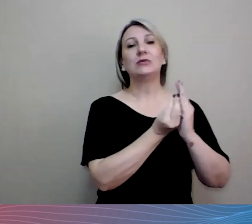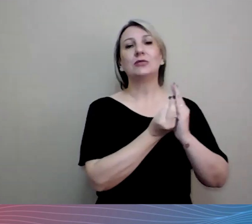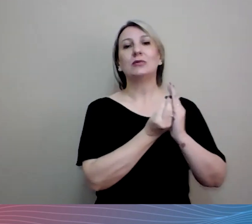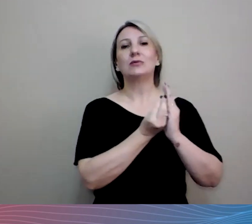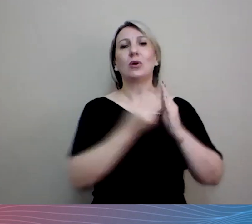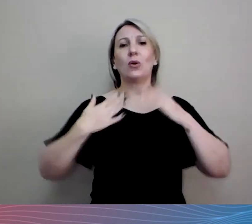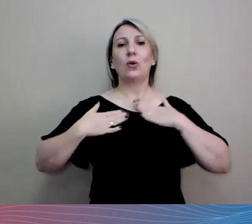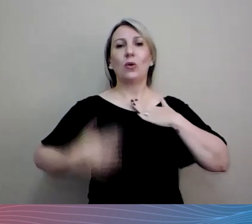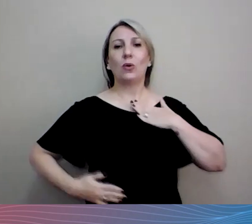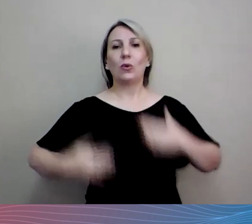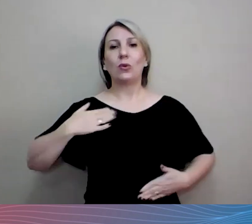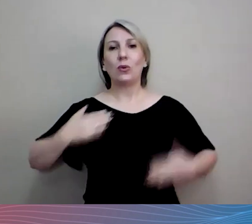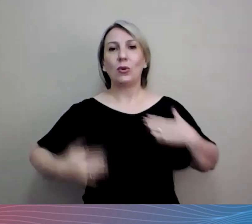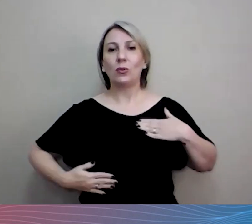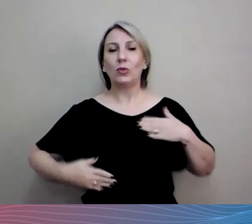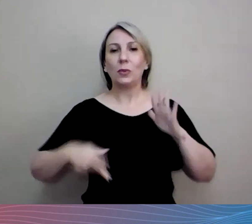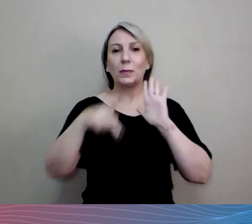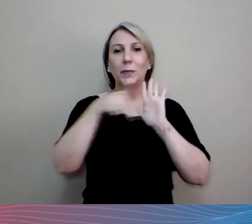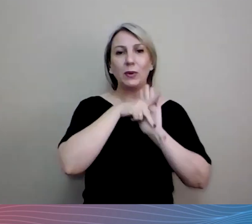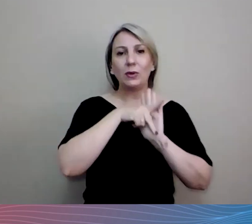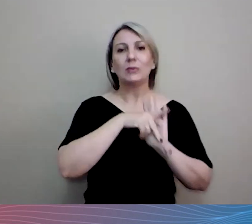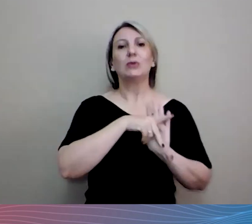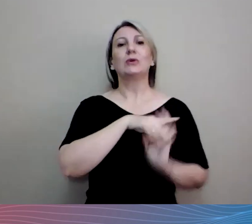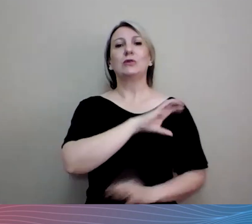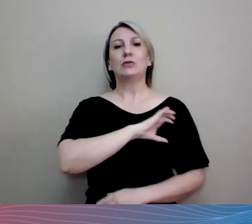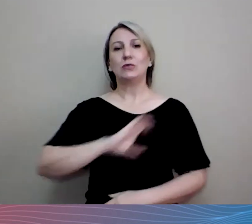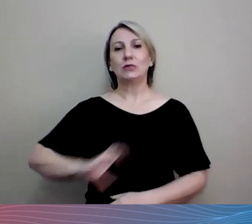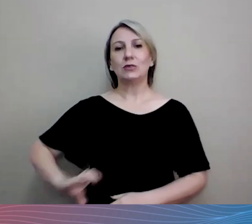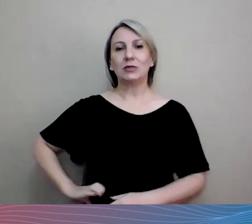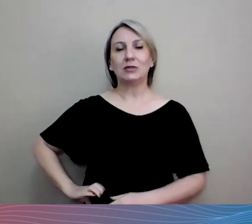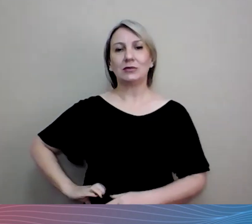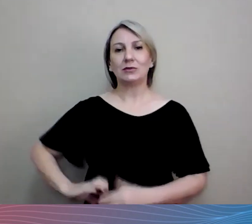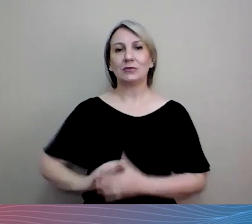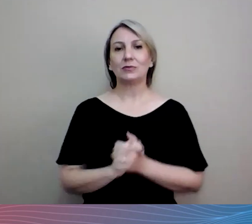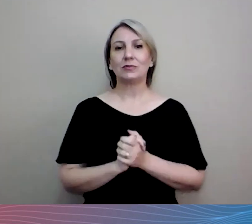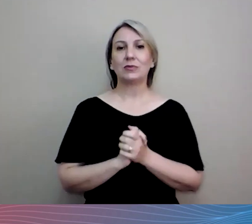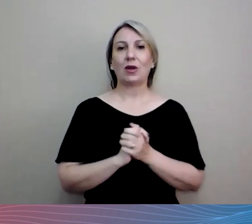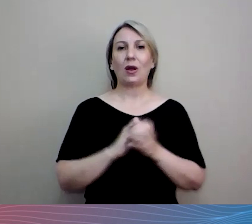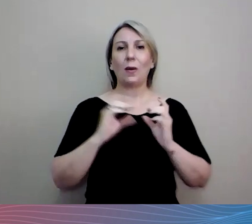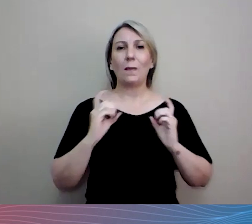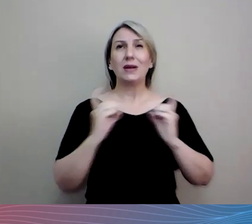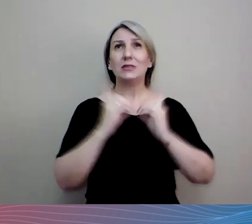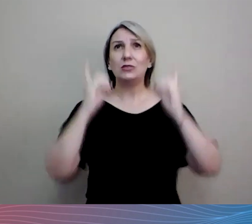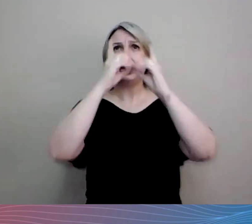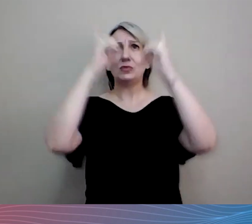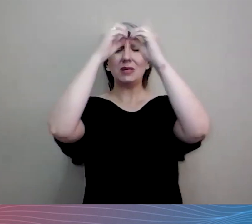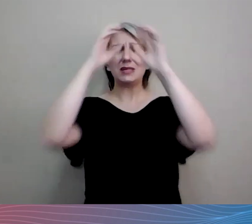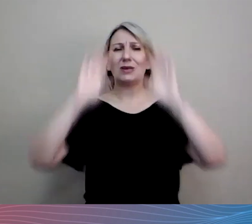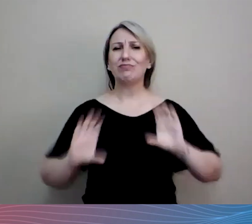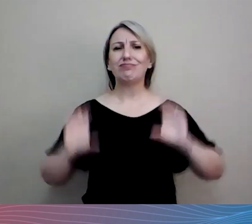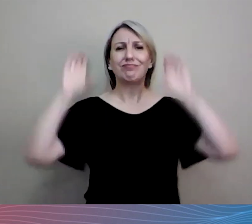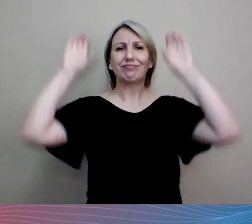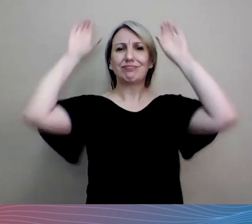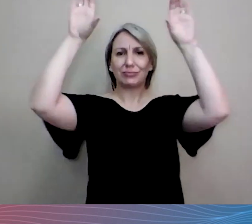já é na dimensão universal. Não é uma igreja local, né? Nós fomos